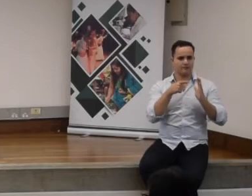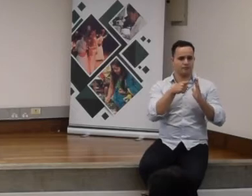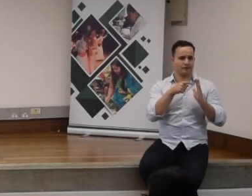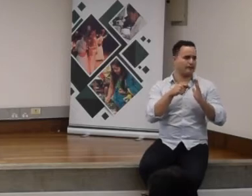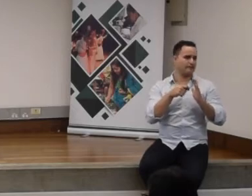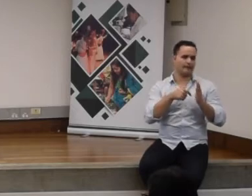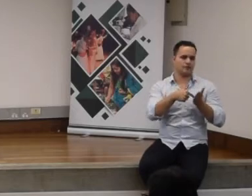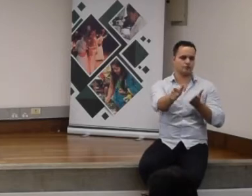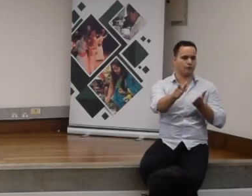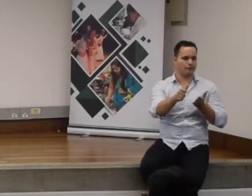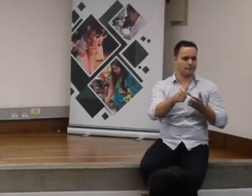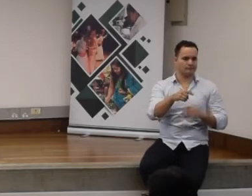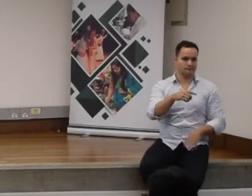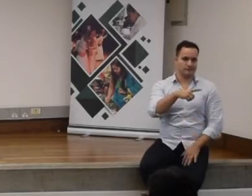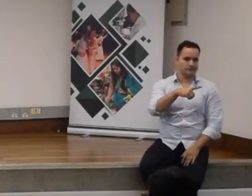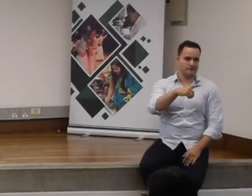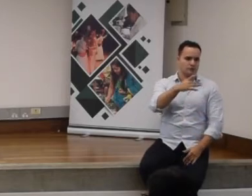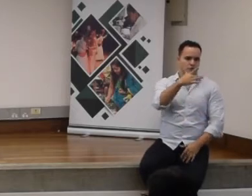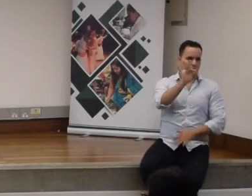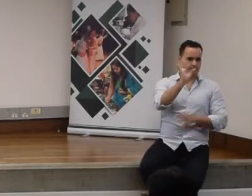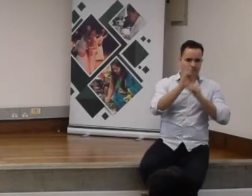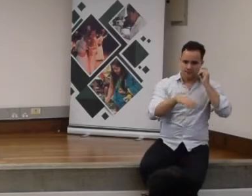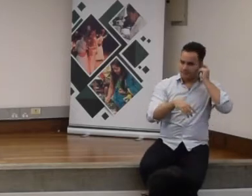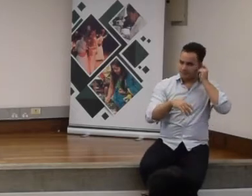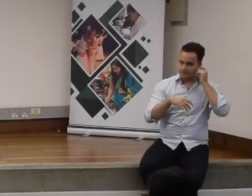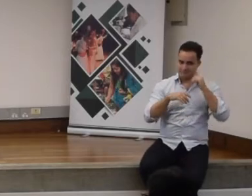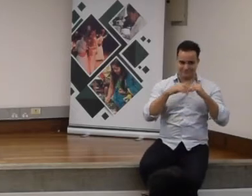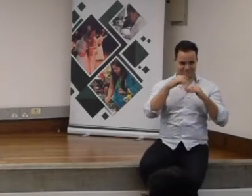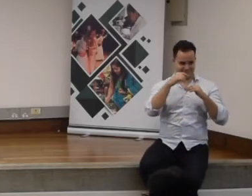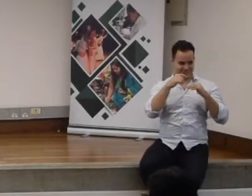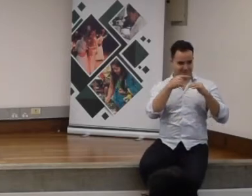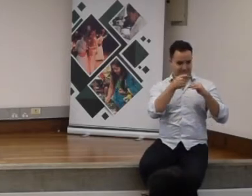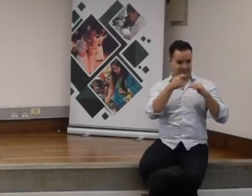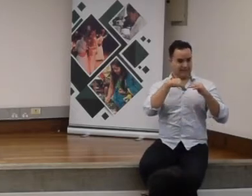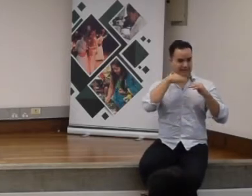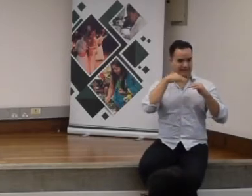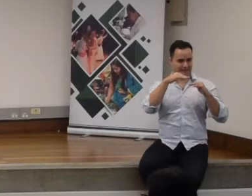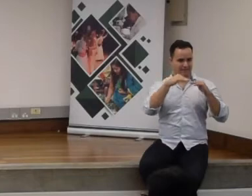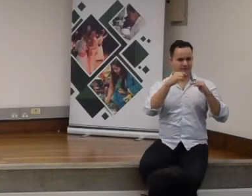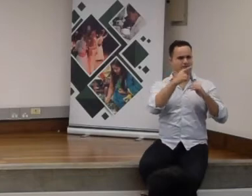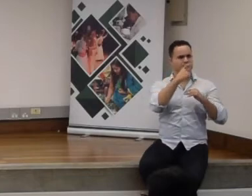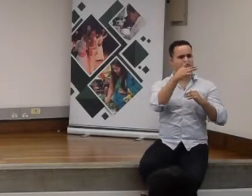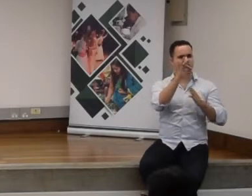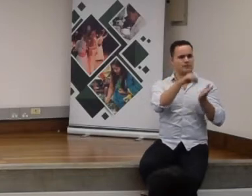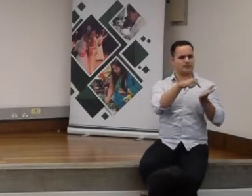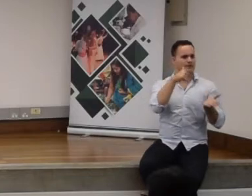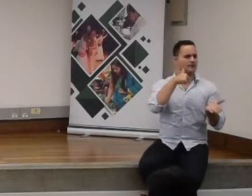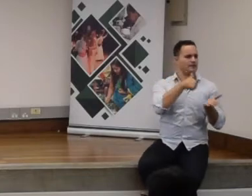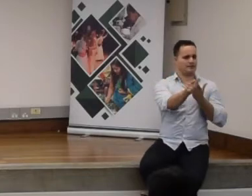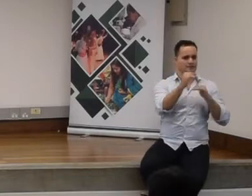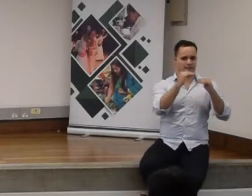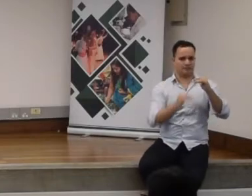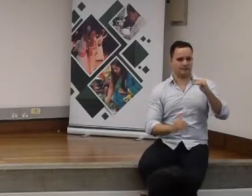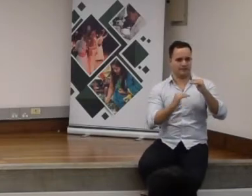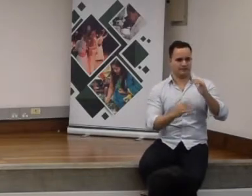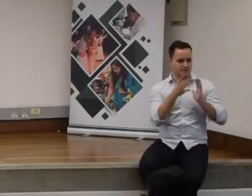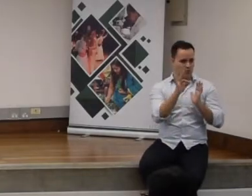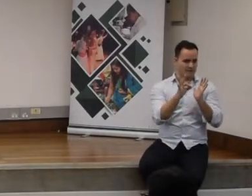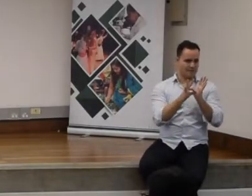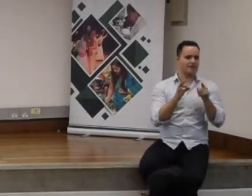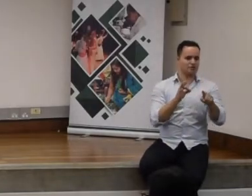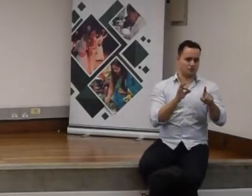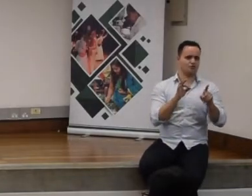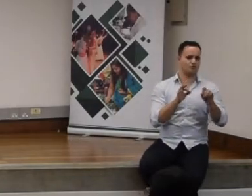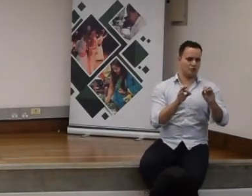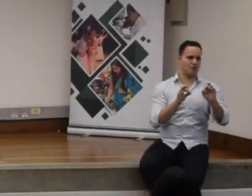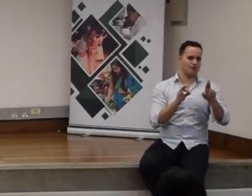de acompañamiento como son los pagos de matrícula, la llegada del PIU a las sedes seccionales, la ampliación de